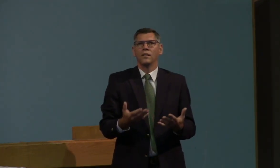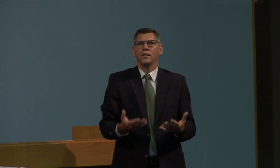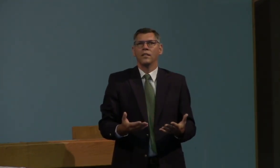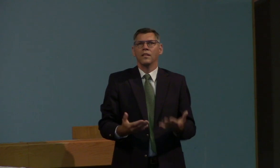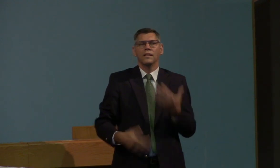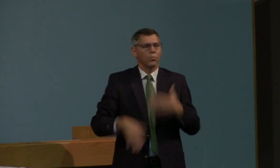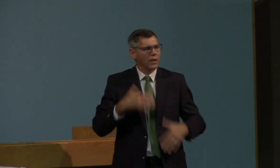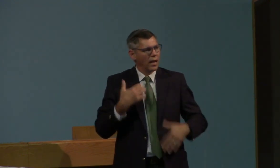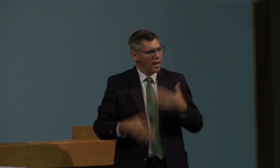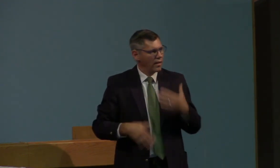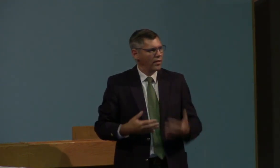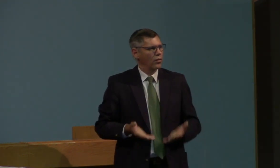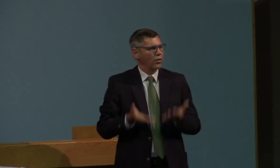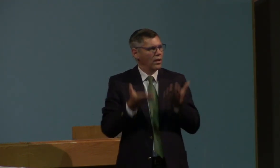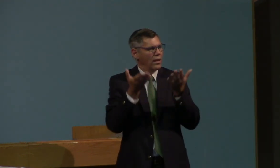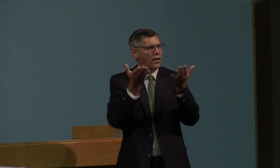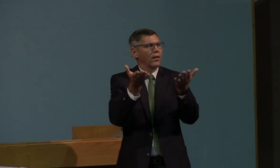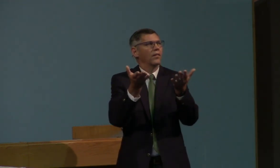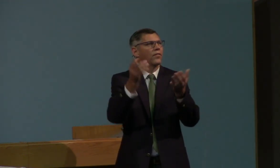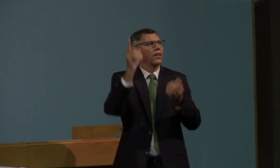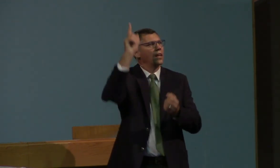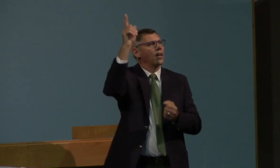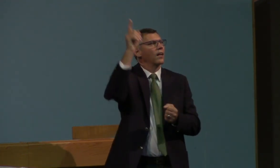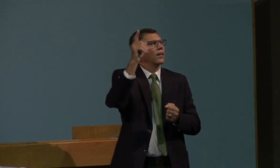is om te lewe tot eer van die Here.